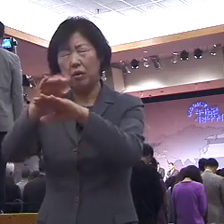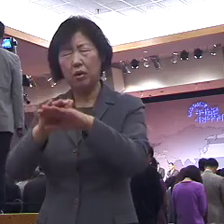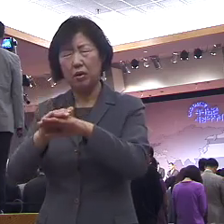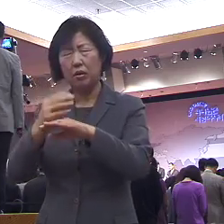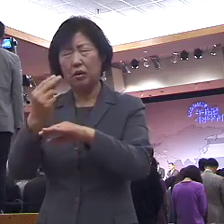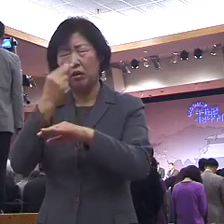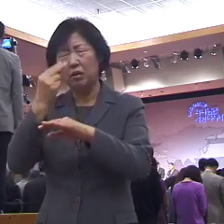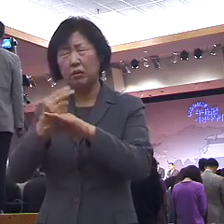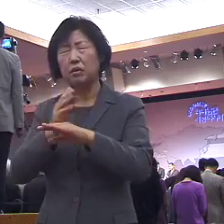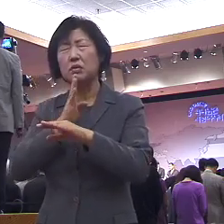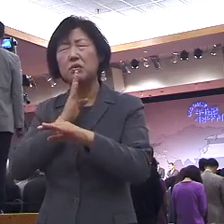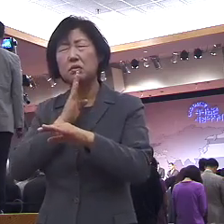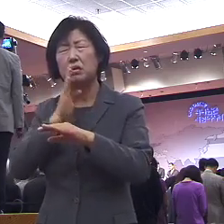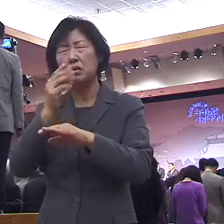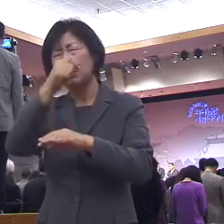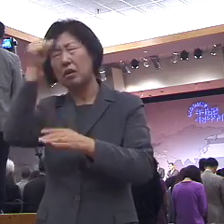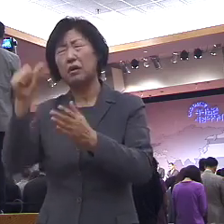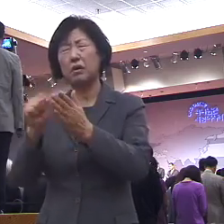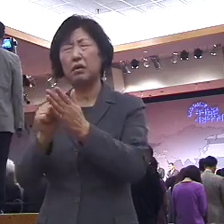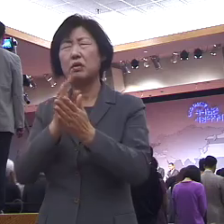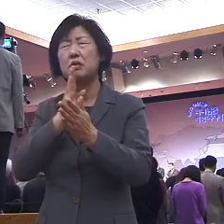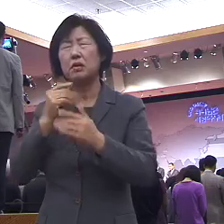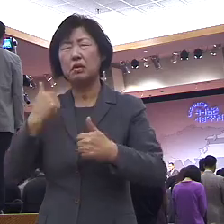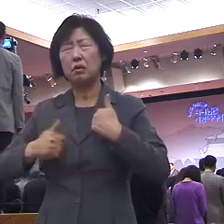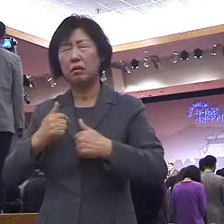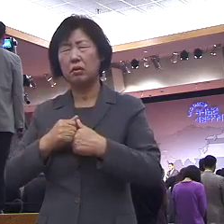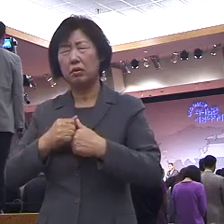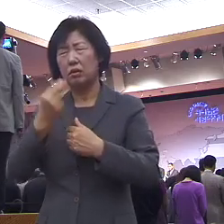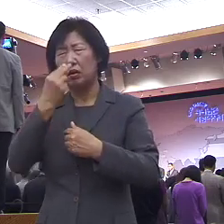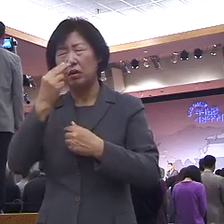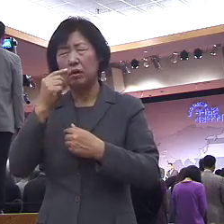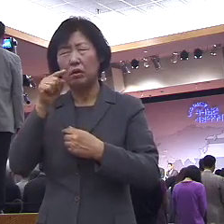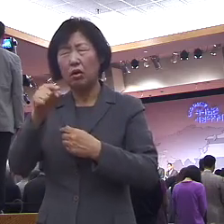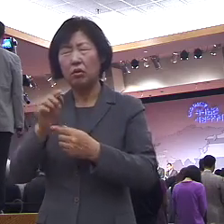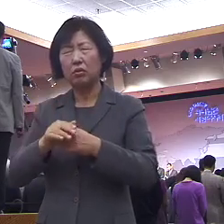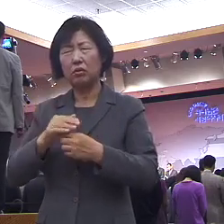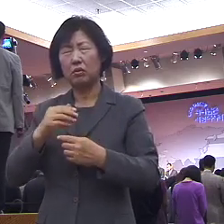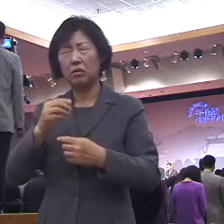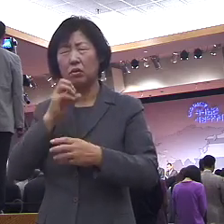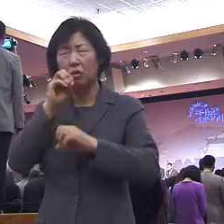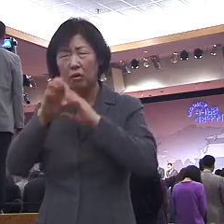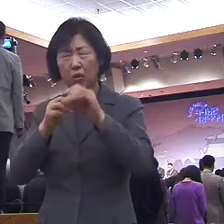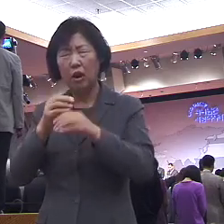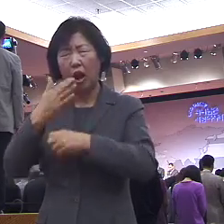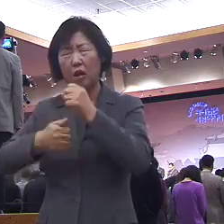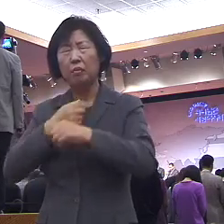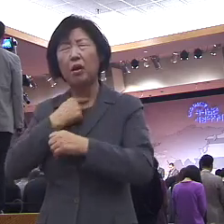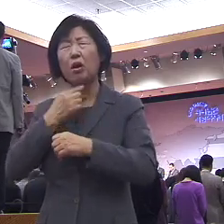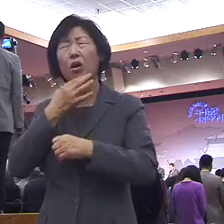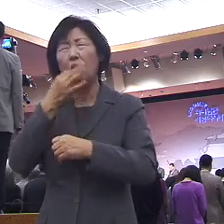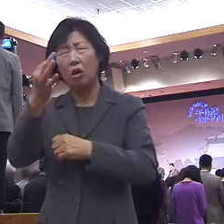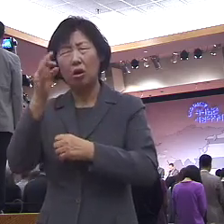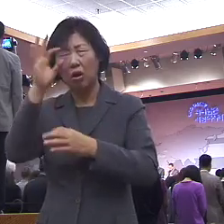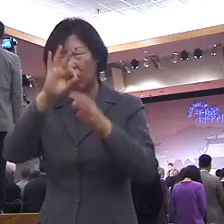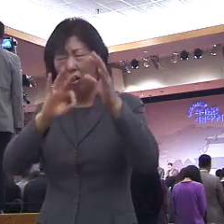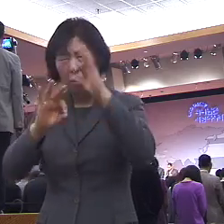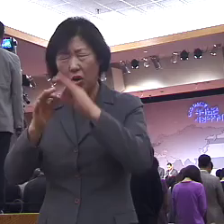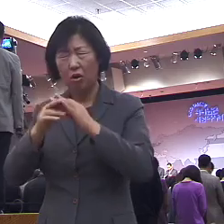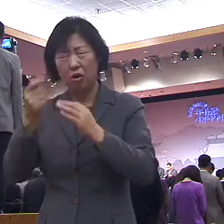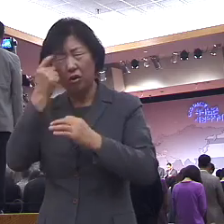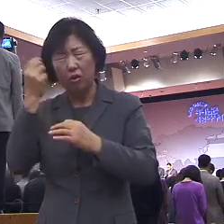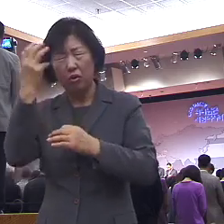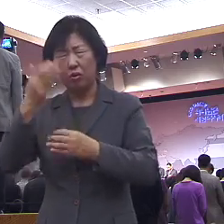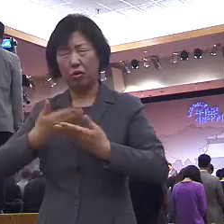제 삶의 참 기쁨이며 생명인 것을 고백합니다. 이 시간 하나님의 음성을 구합니다. 저희 영을 참정케